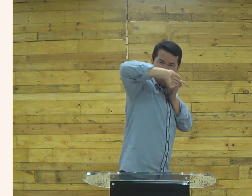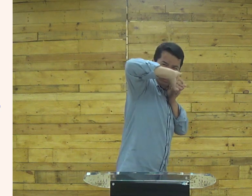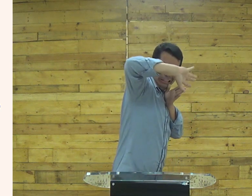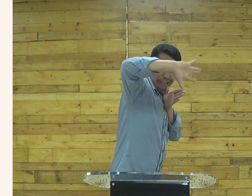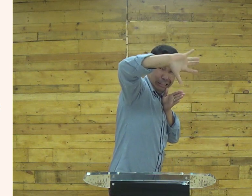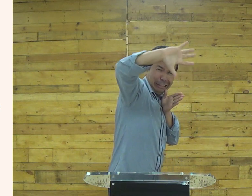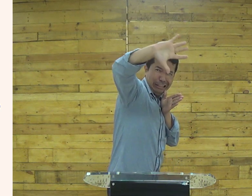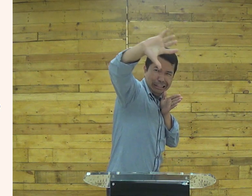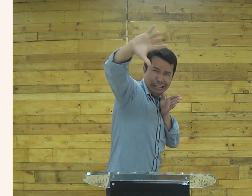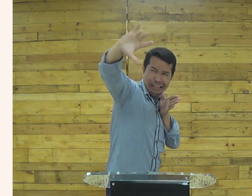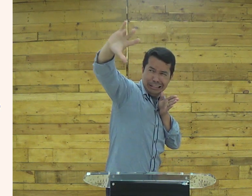Algumas? Não. A